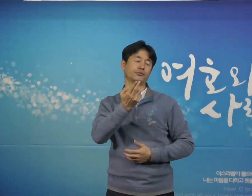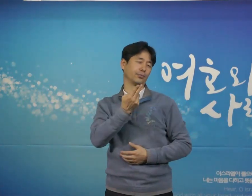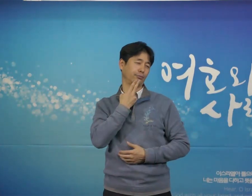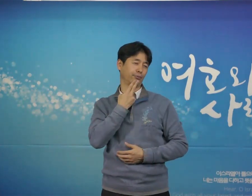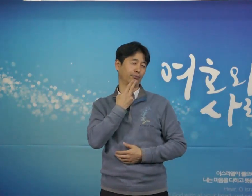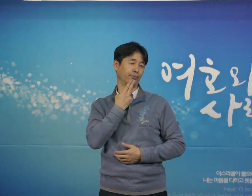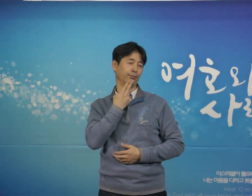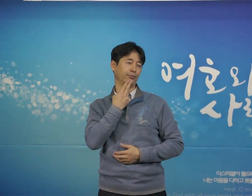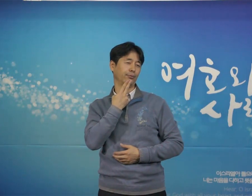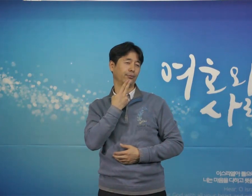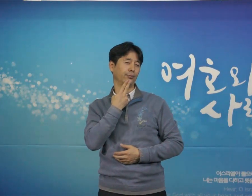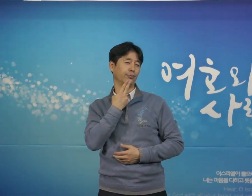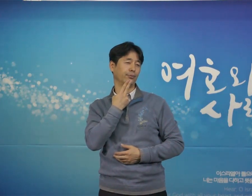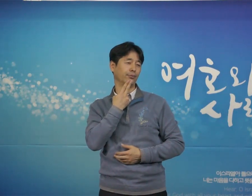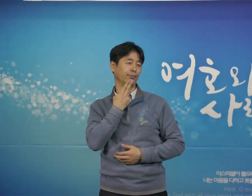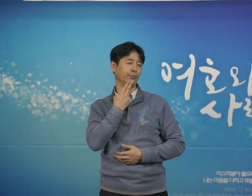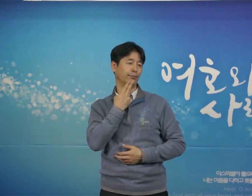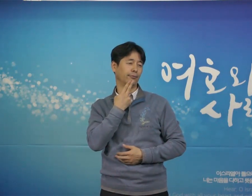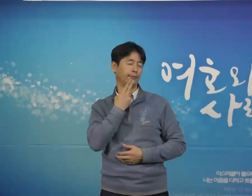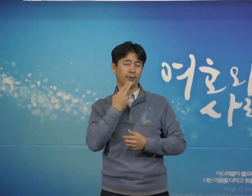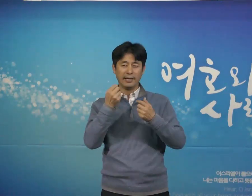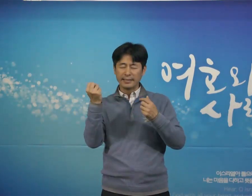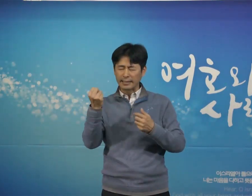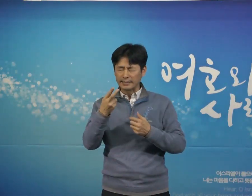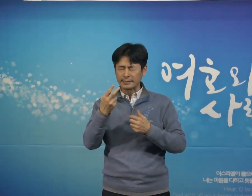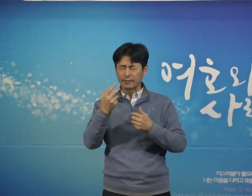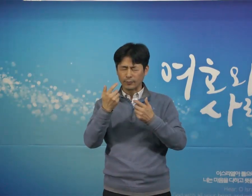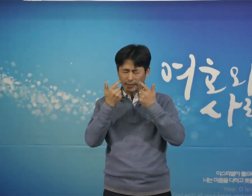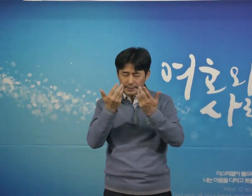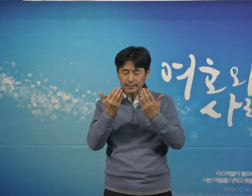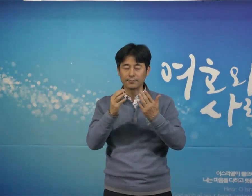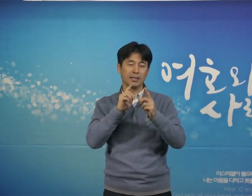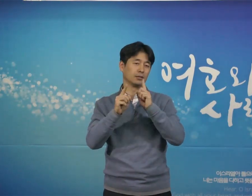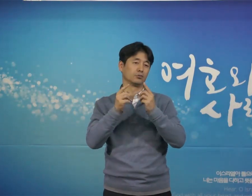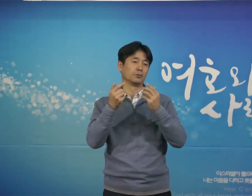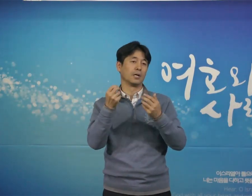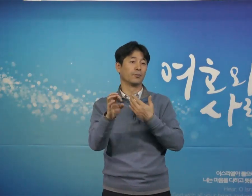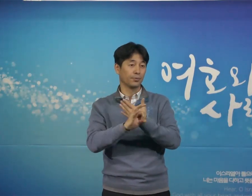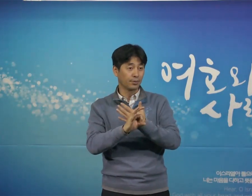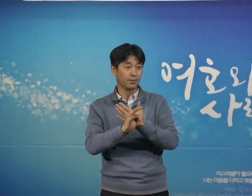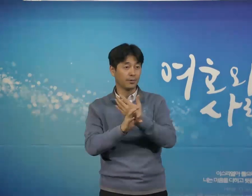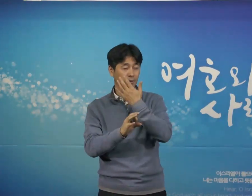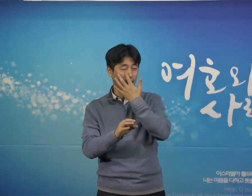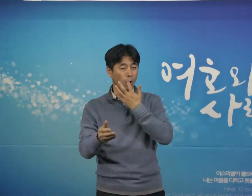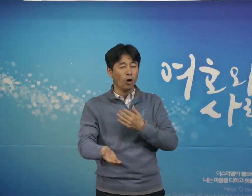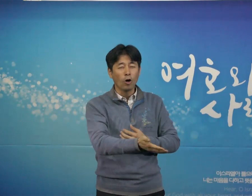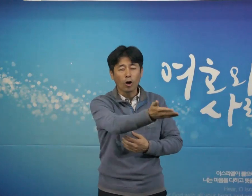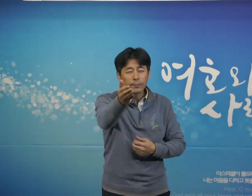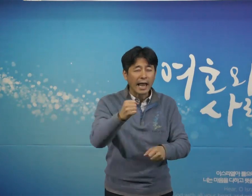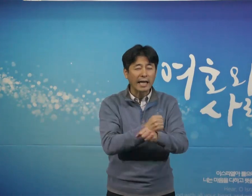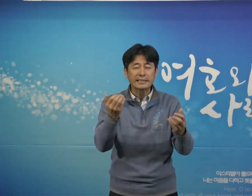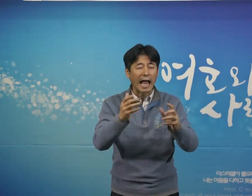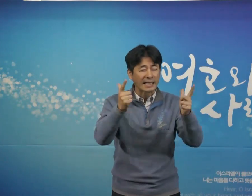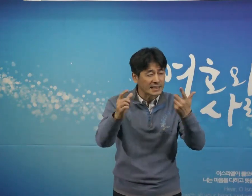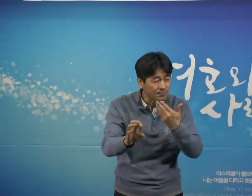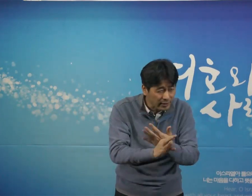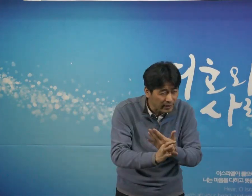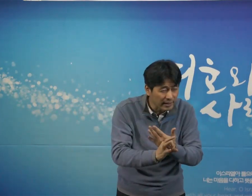하지 않으면 우리가 모이지 않으면 하나님께서 행하지 않습니다. 다시 확실하게 말씀드리면 여러분들이